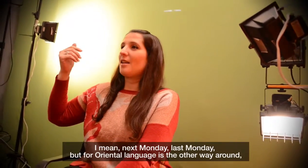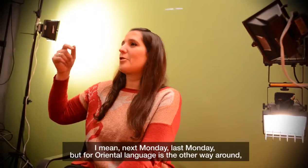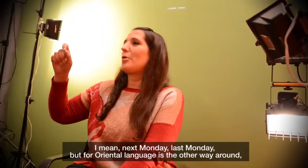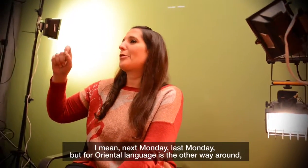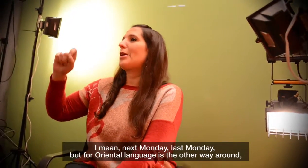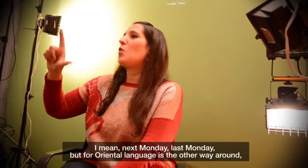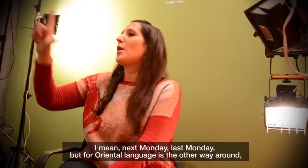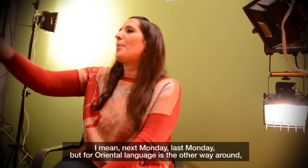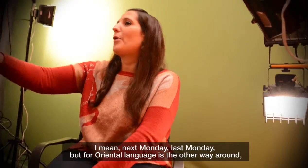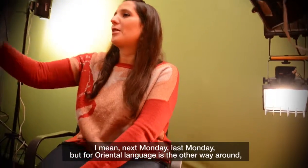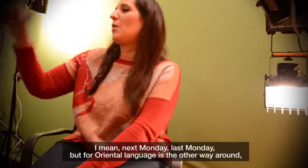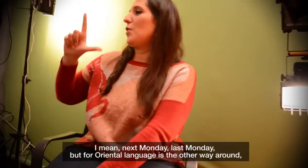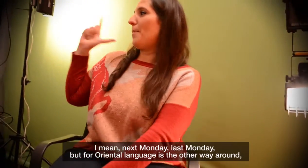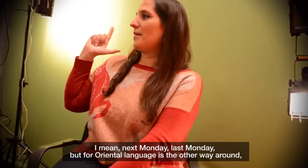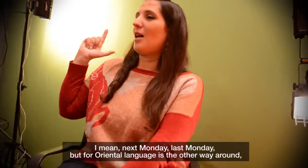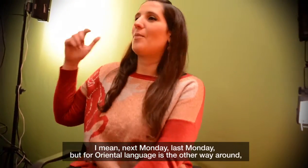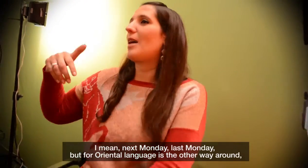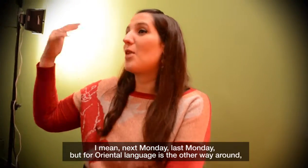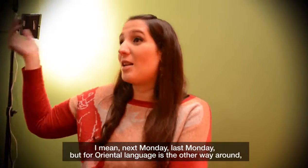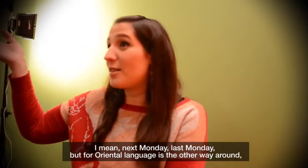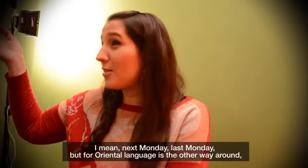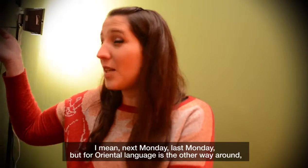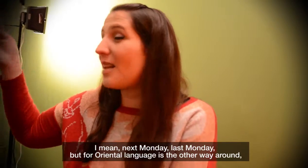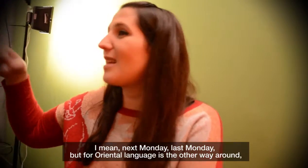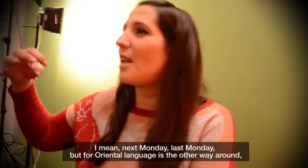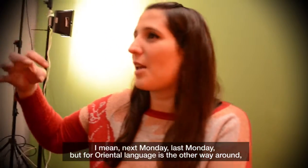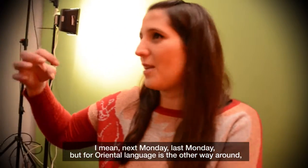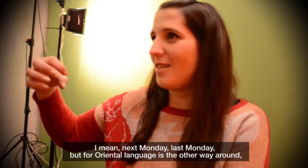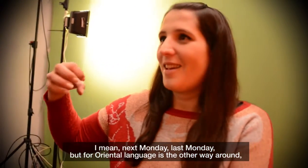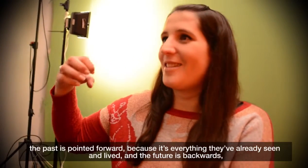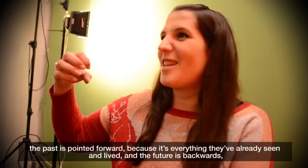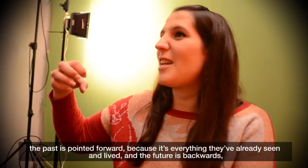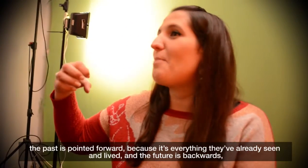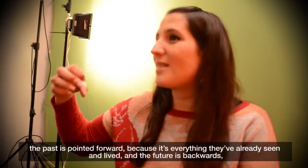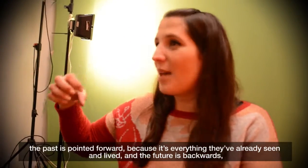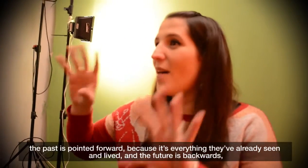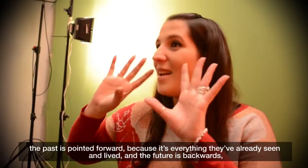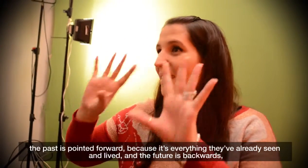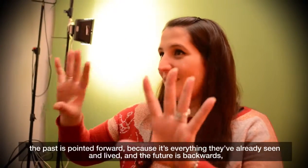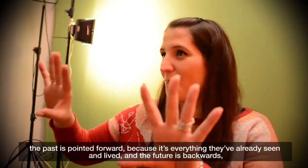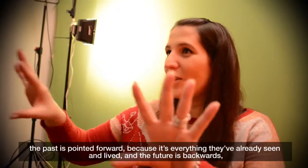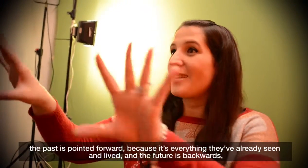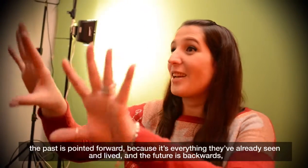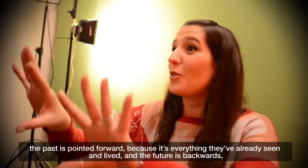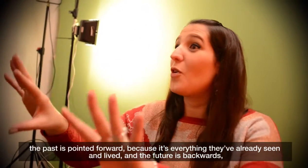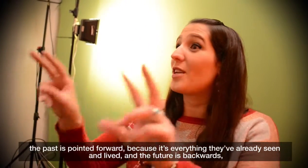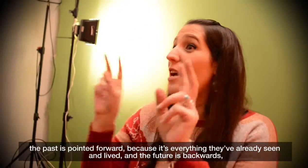sé yo? Yo te digo lunes próximo o lunes pasado. En cambio, las lenguas de señas orientales es al revés. Señan el pasado adelante porque dicen que es todo lo que ya